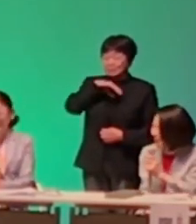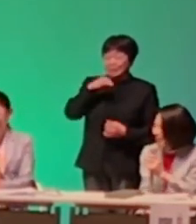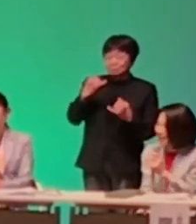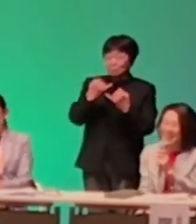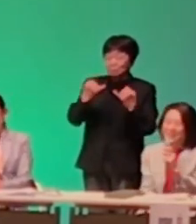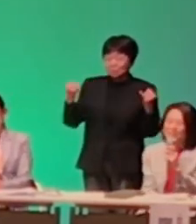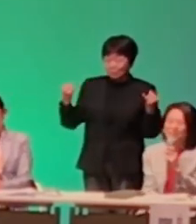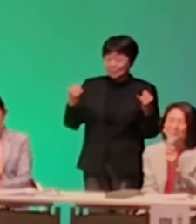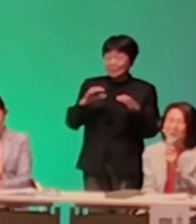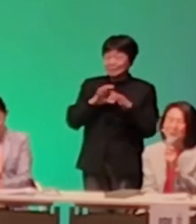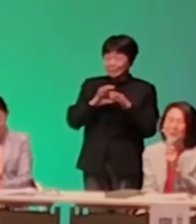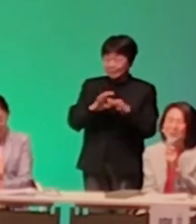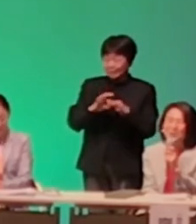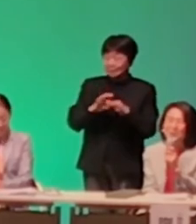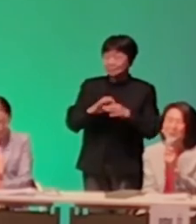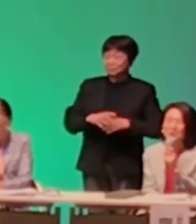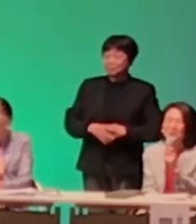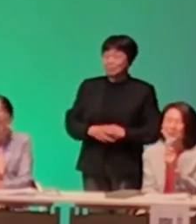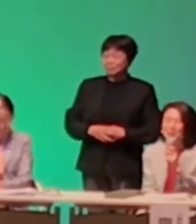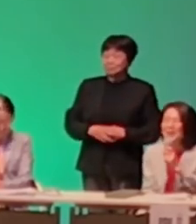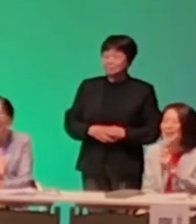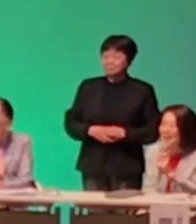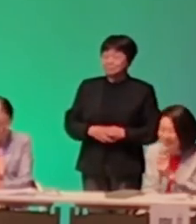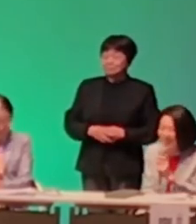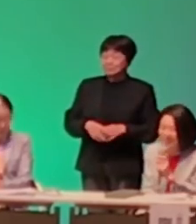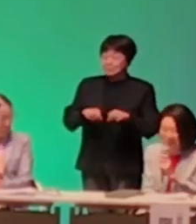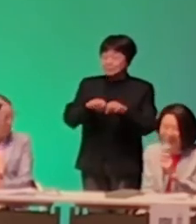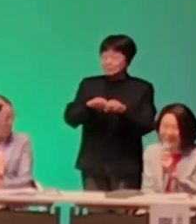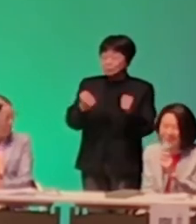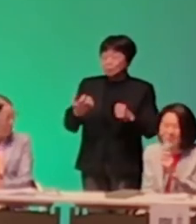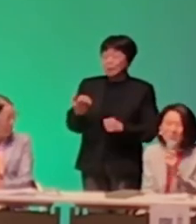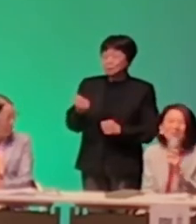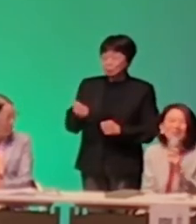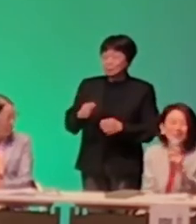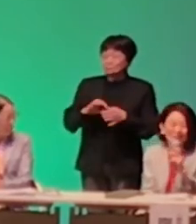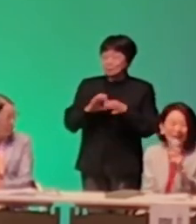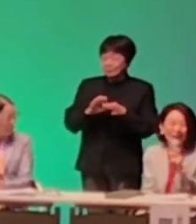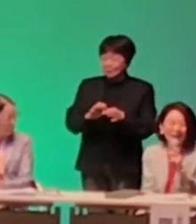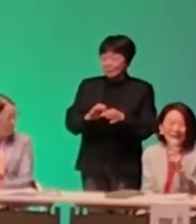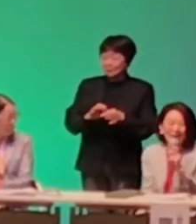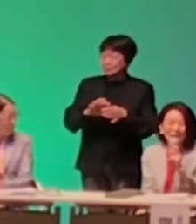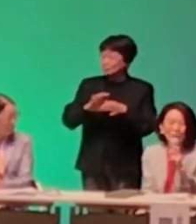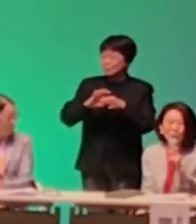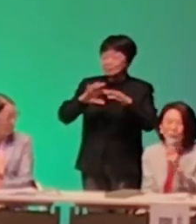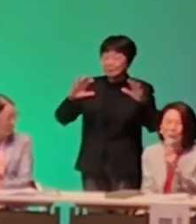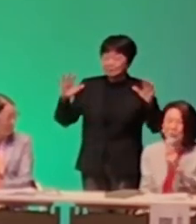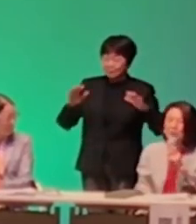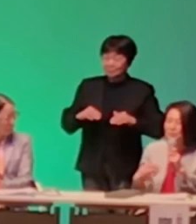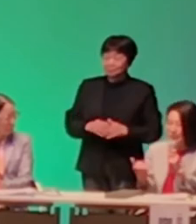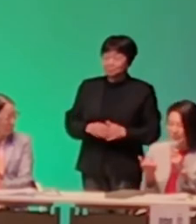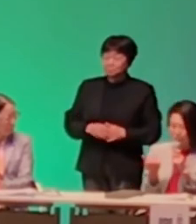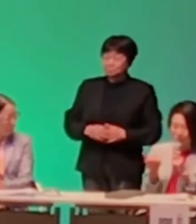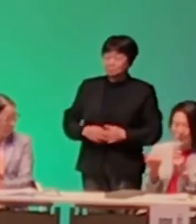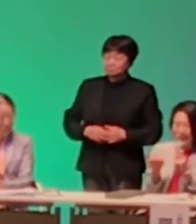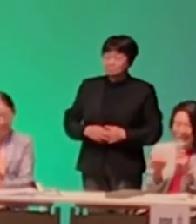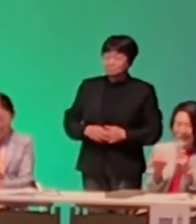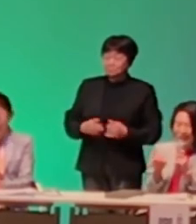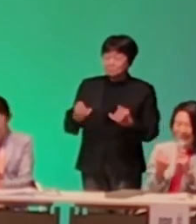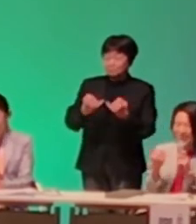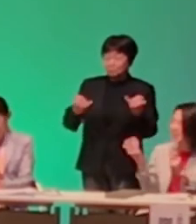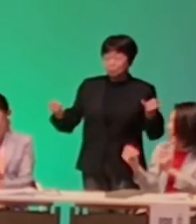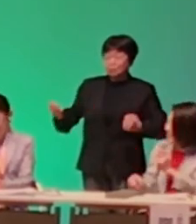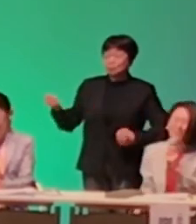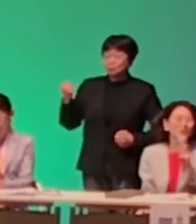からとか、その障害があるからとか、そうではなくて、もっとこう強くなっているという